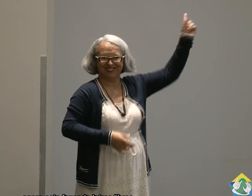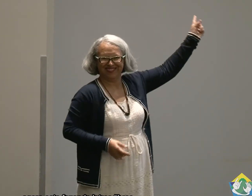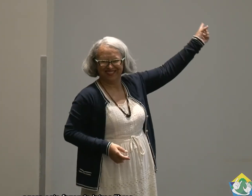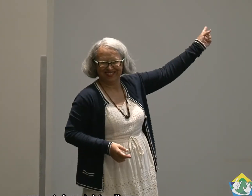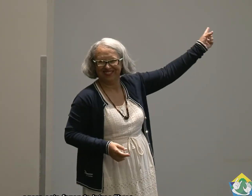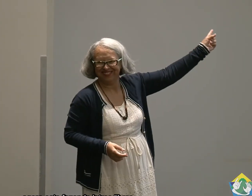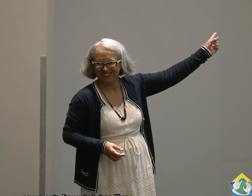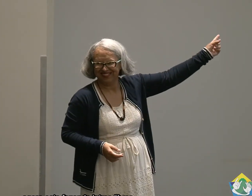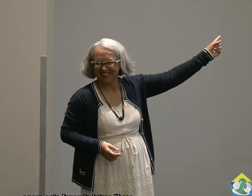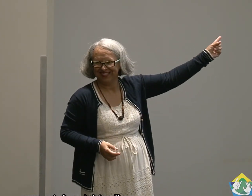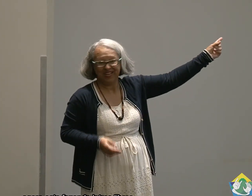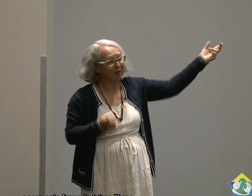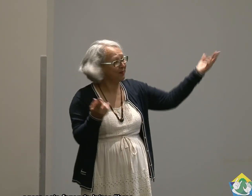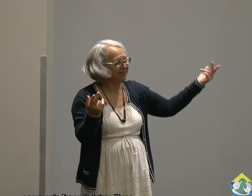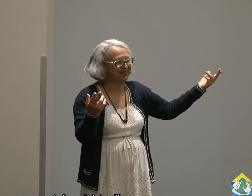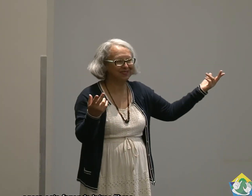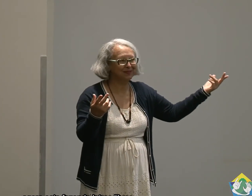Agora está fazendo letras Libras.